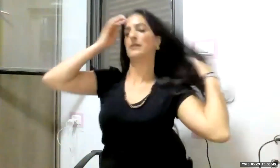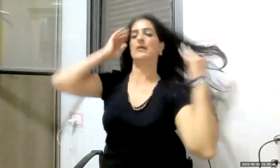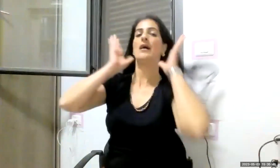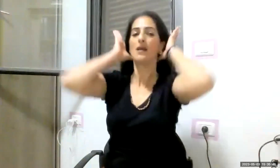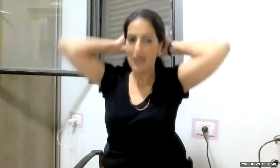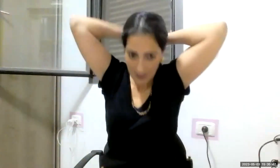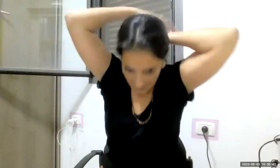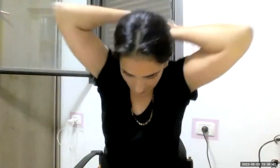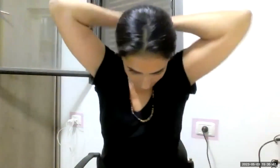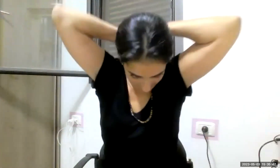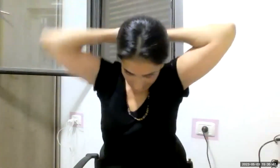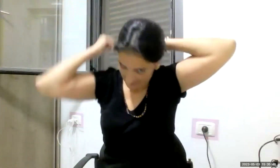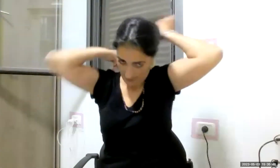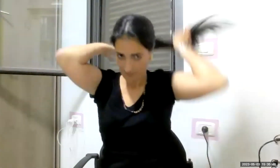רק רגע אני אעשות את הסער